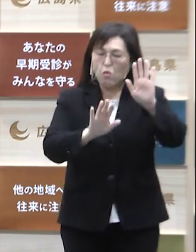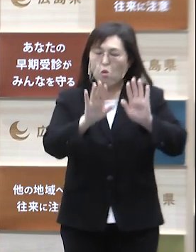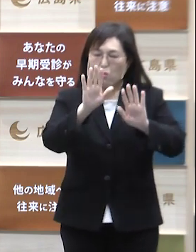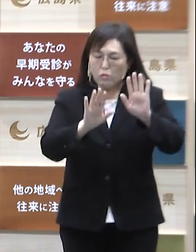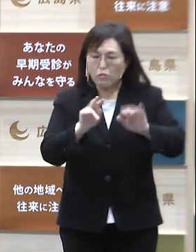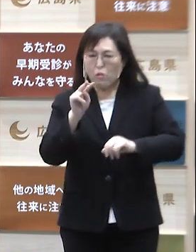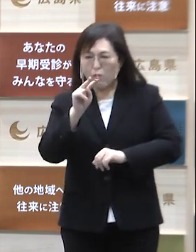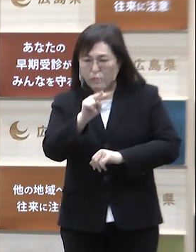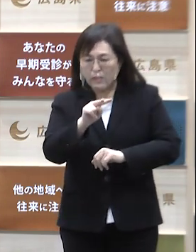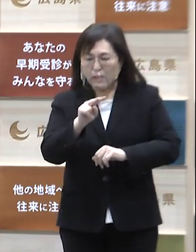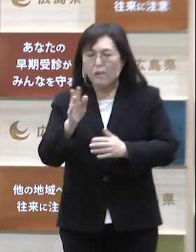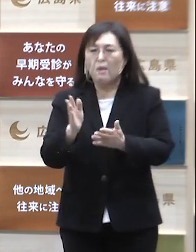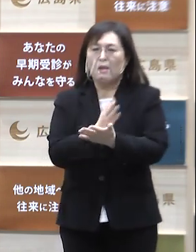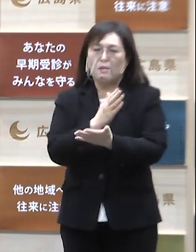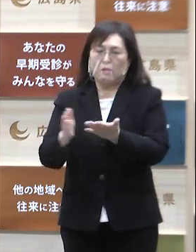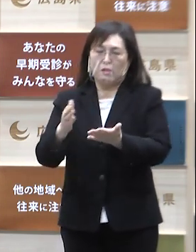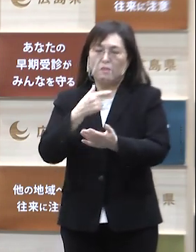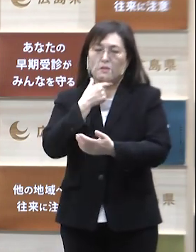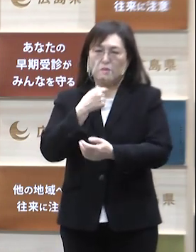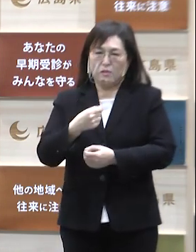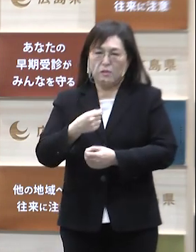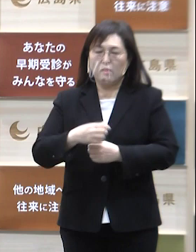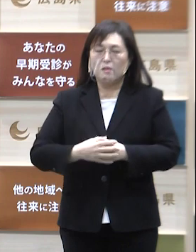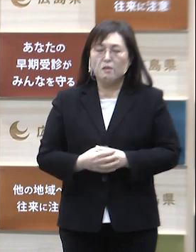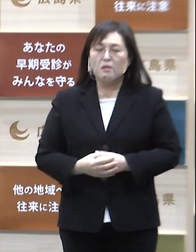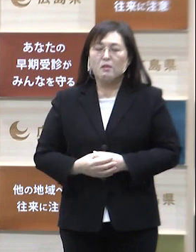していこうと考えているところであります